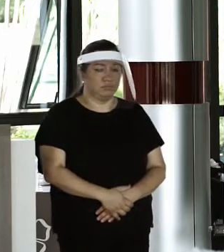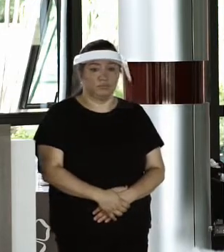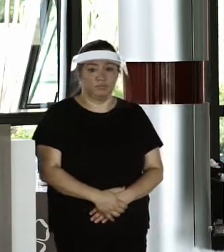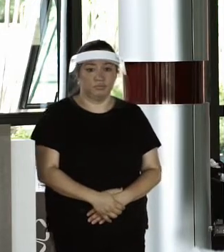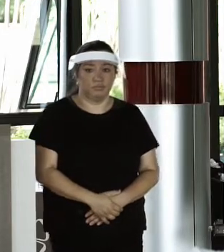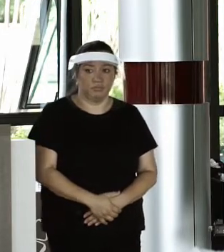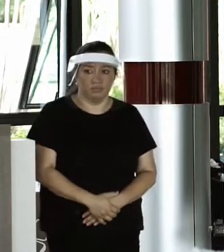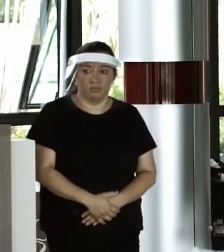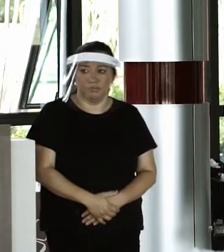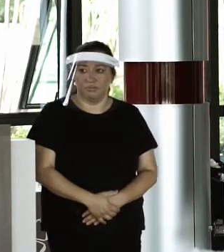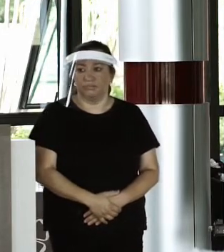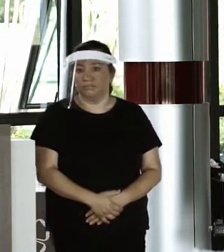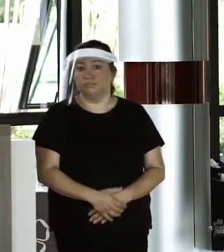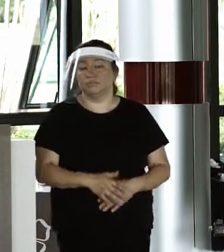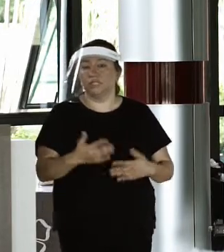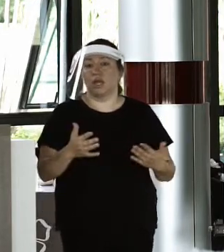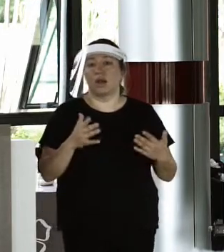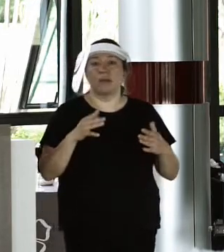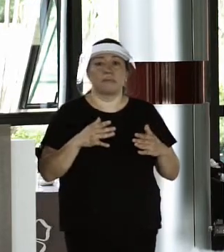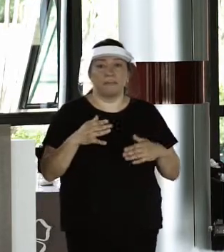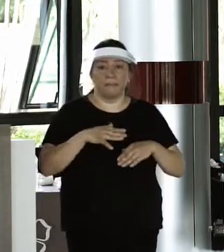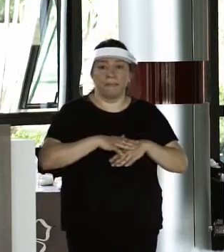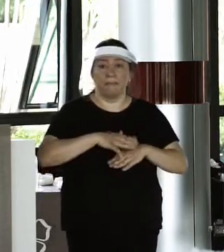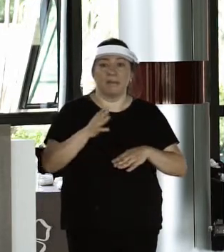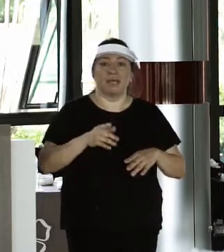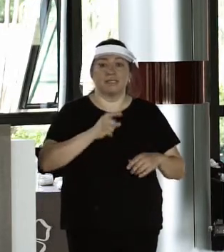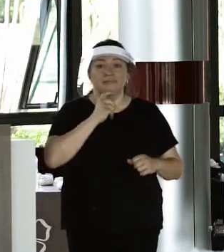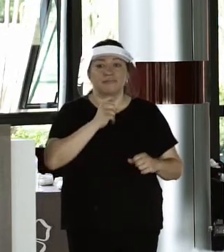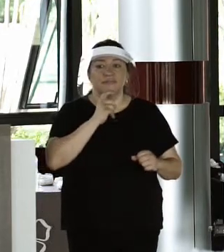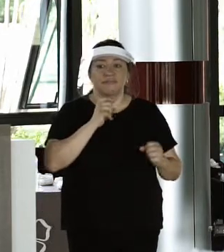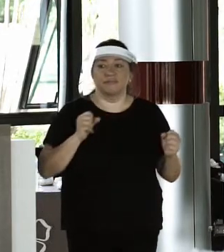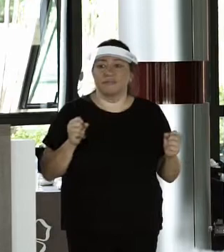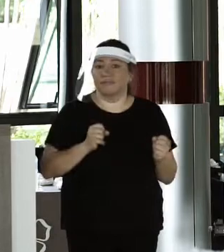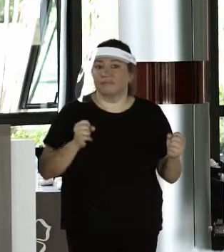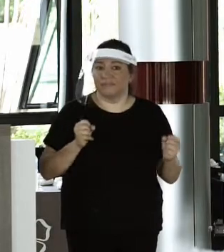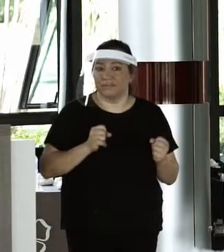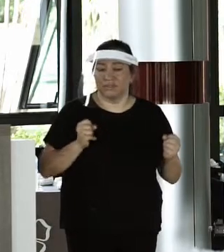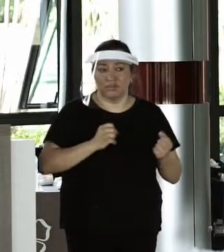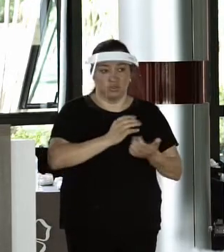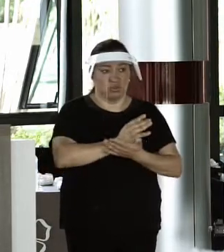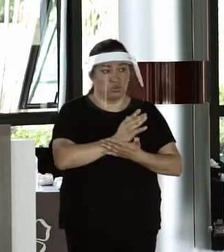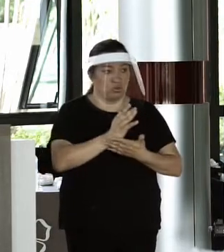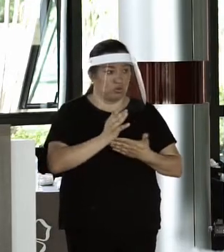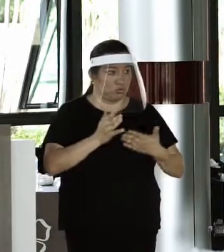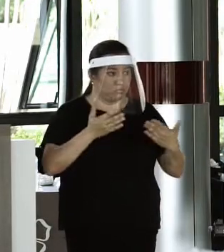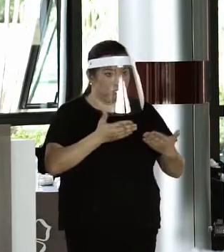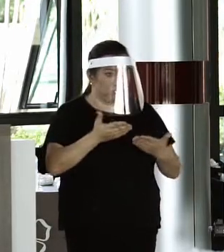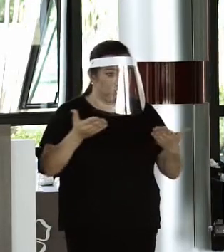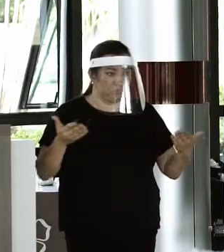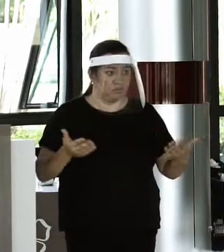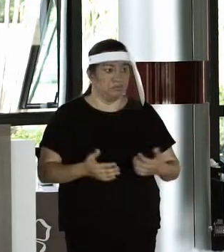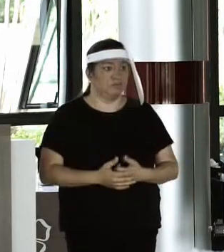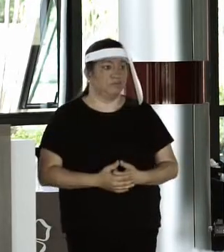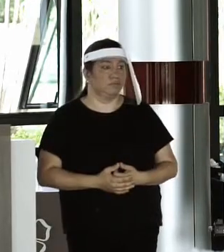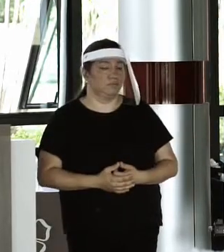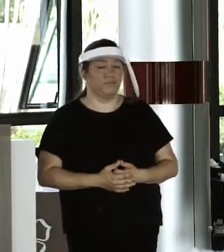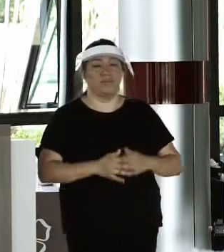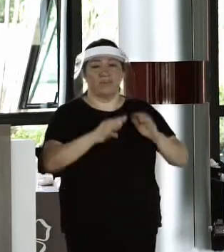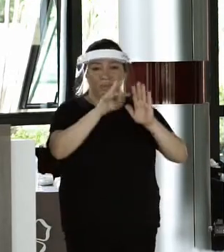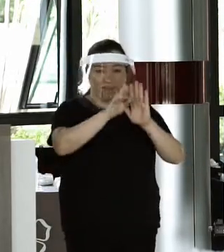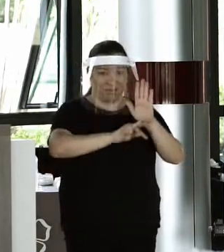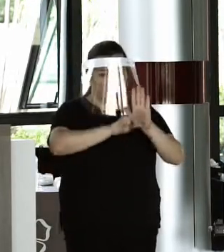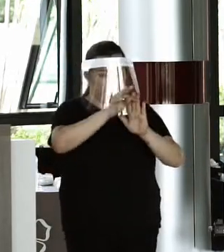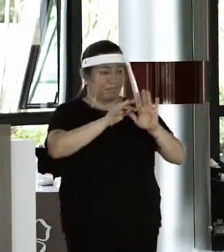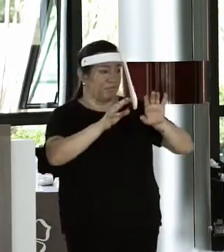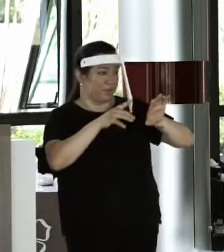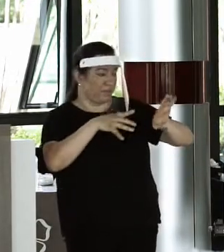cor, né? Agora ele está mais frio do que a região íntegra, que é o que eu acabei de explicar para vocês. A termografia ela também